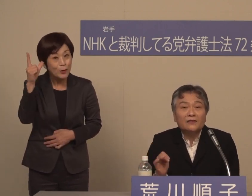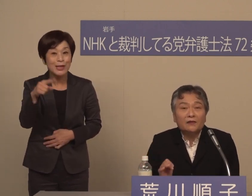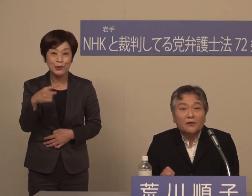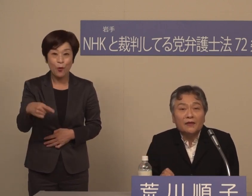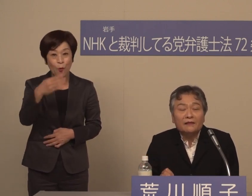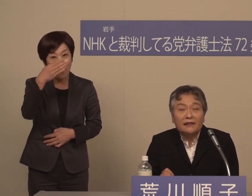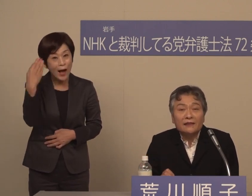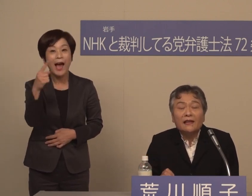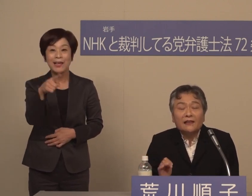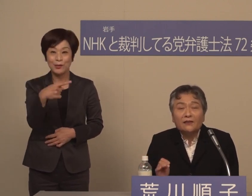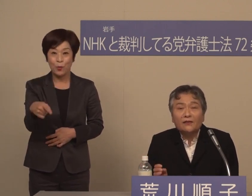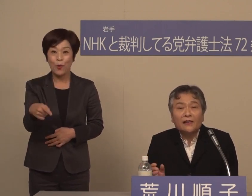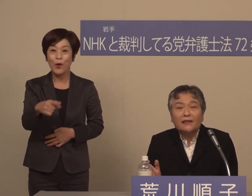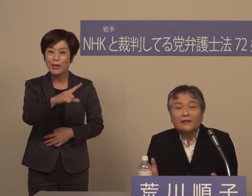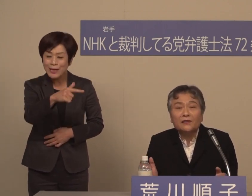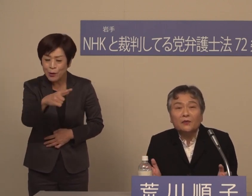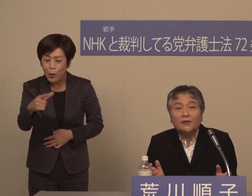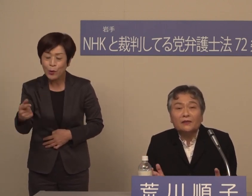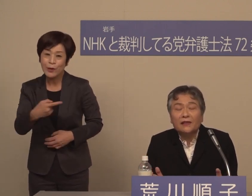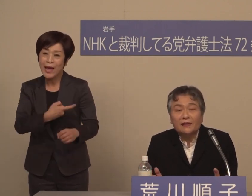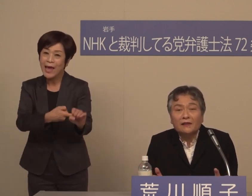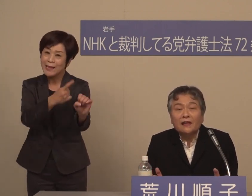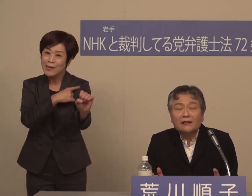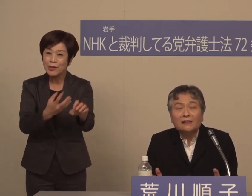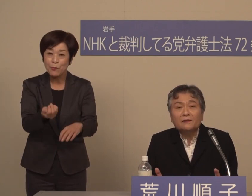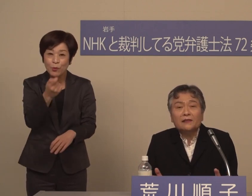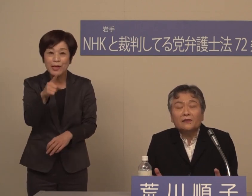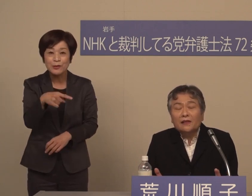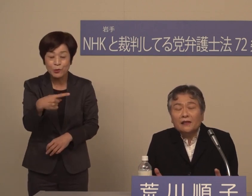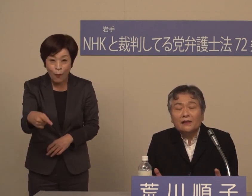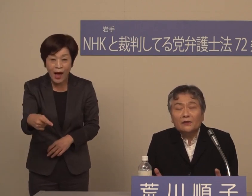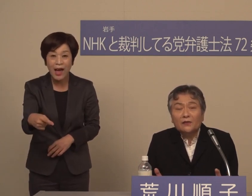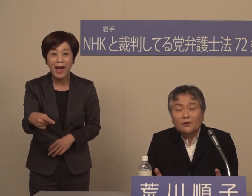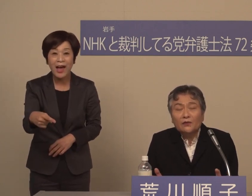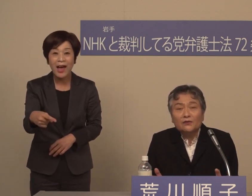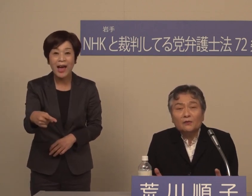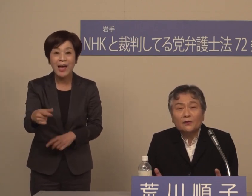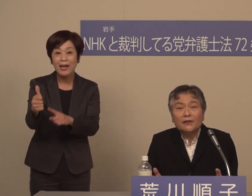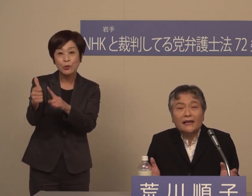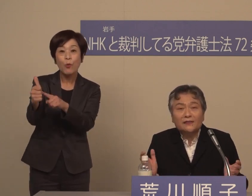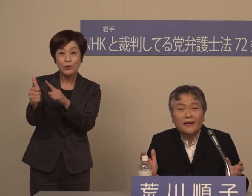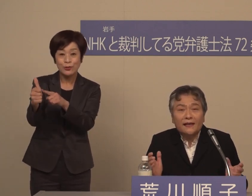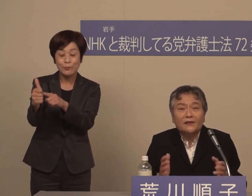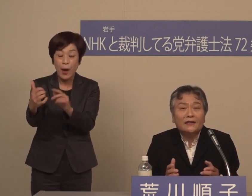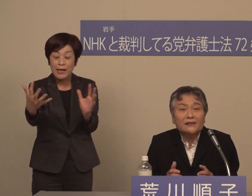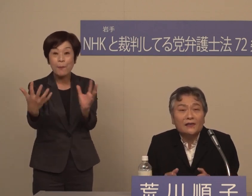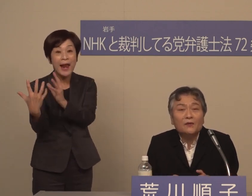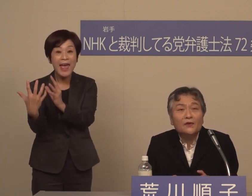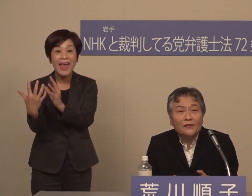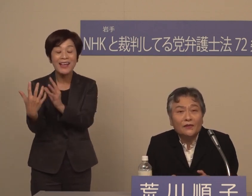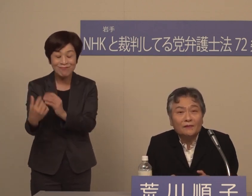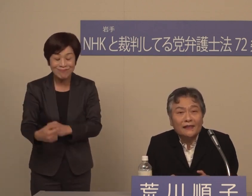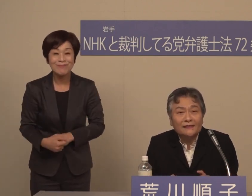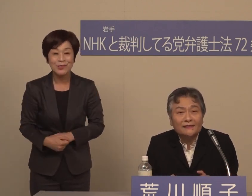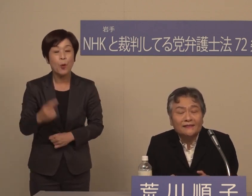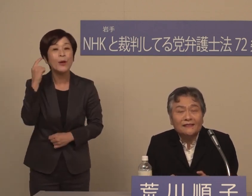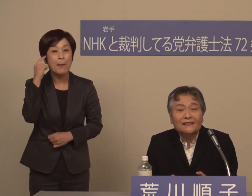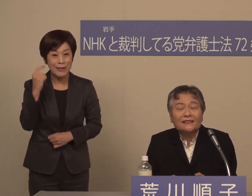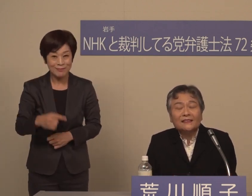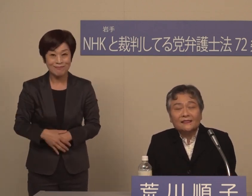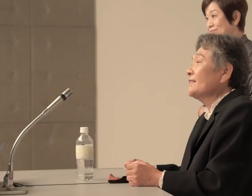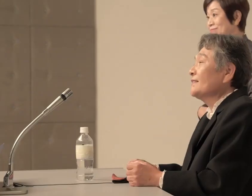さのエネルギーもって2差いろんなエネルギーを持ってる方は立場だあの投手のもとに集まれてと私は思っており